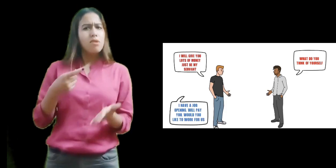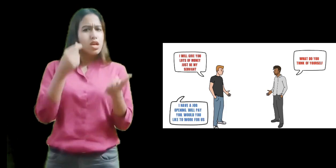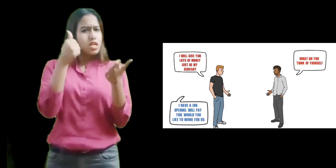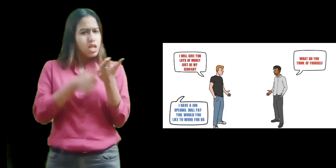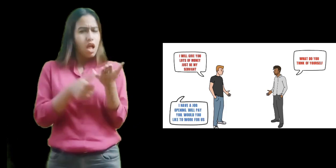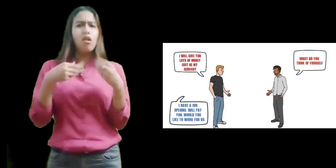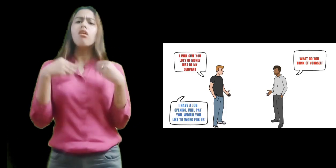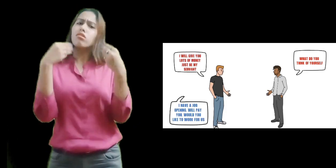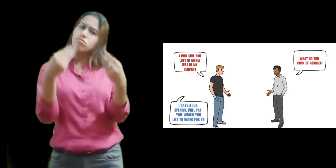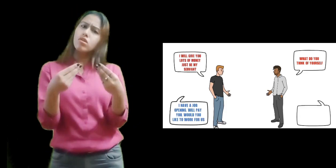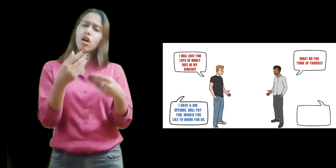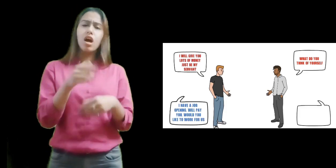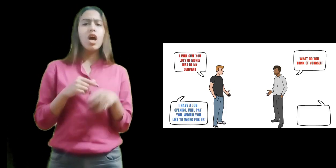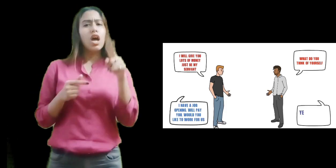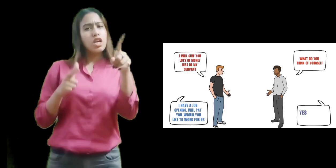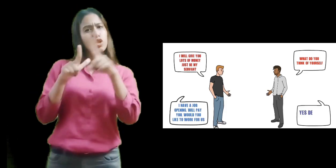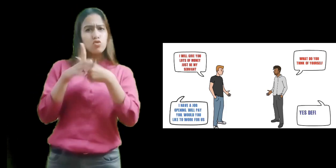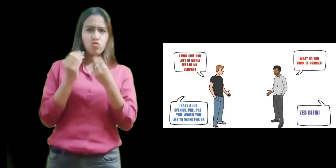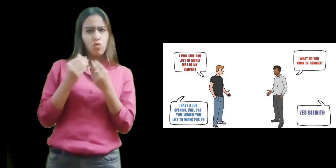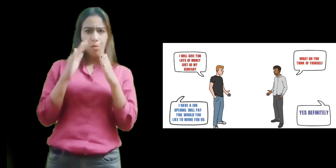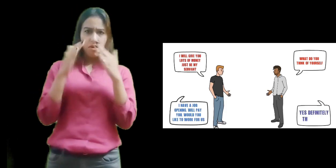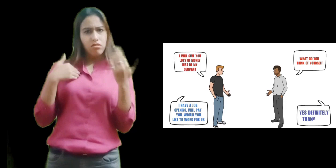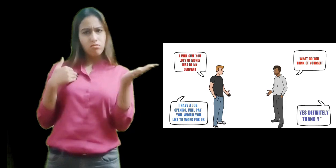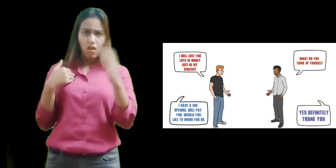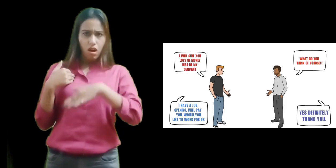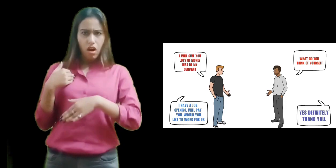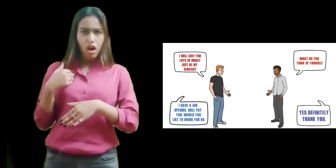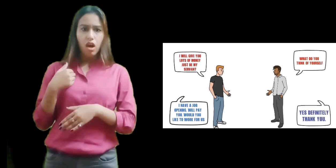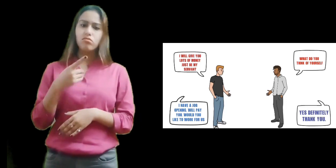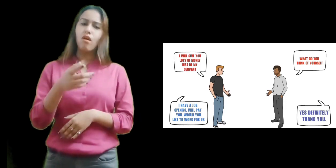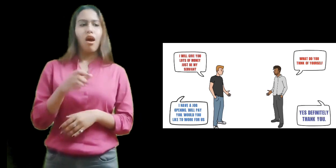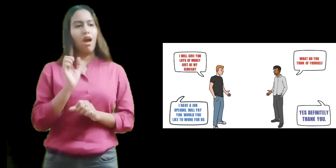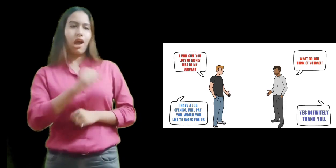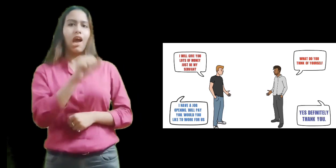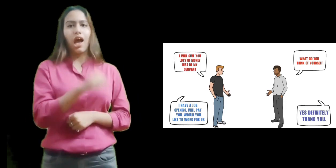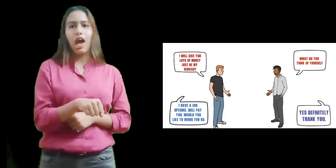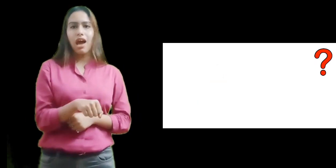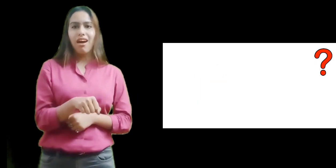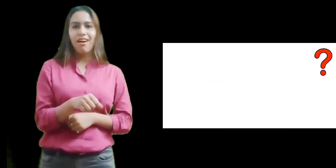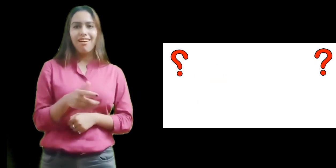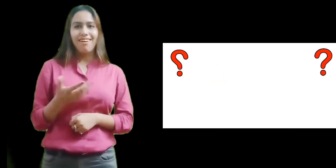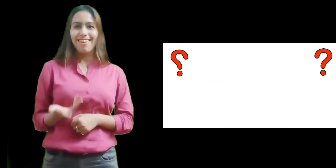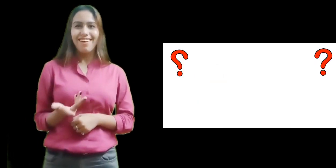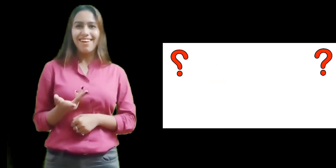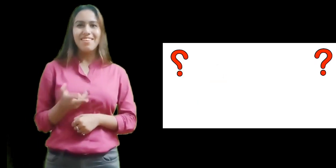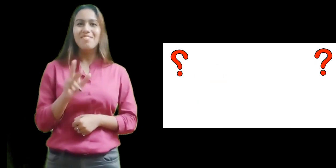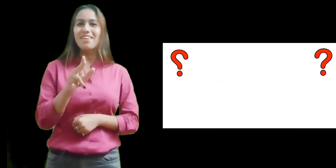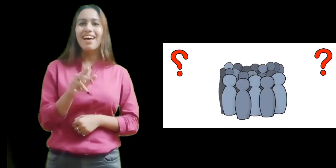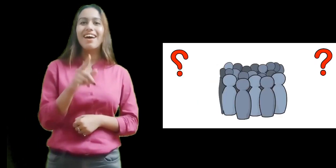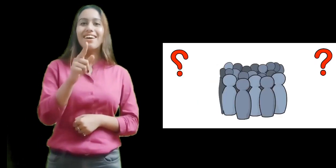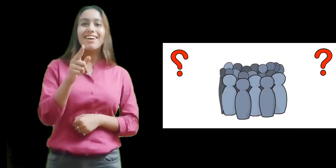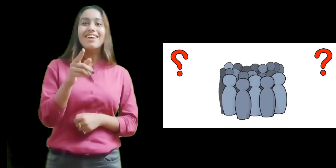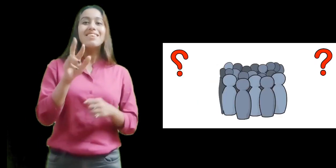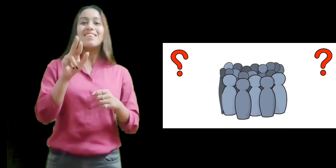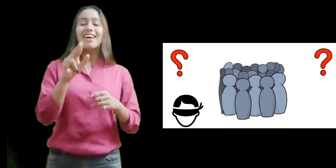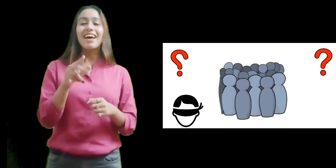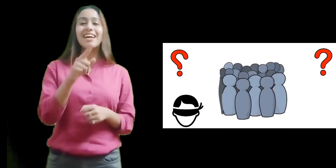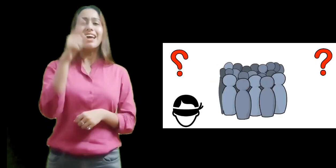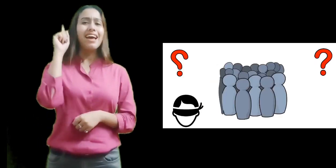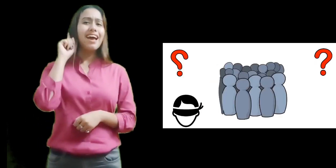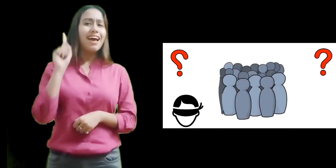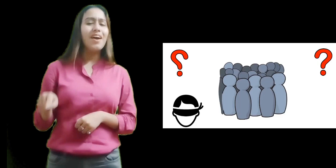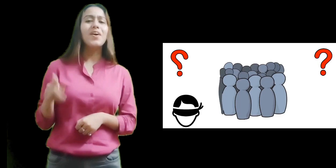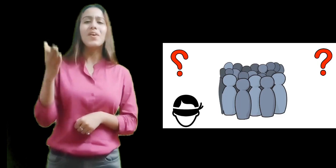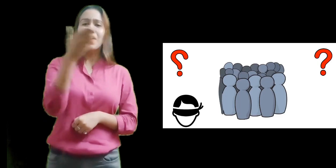क्या आप हमारे यहाँ नौकरी करोगे? इस पर वो बुरा नहीं मानेंगे और नौकरी करेंगे भी। क्यों? बिकॉज मैक्सिमम लोग ये इग्नोर कर चुके